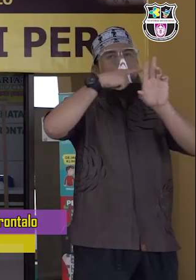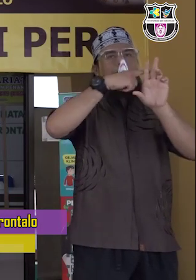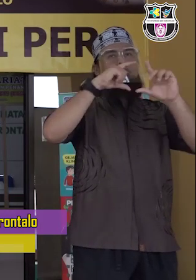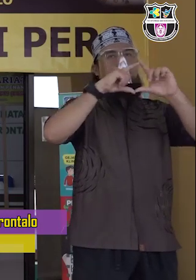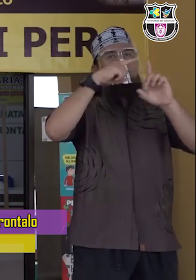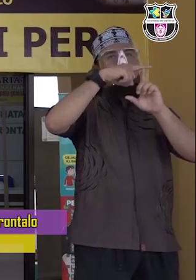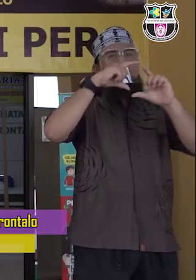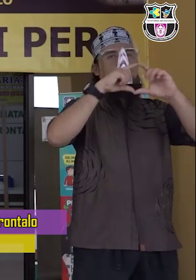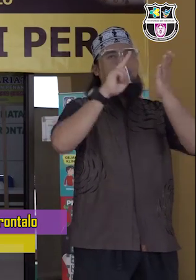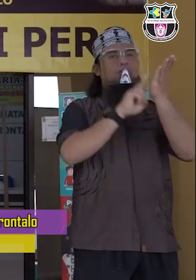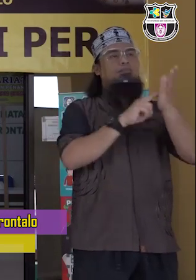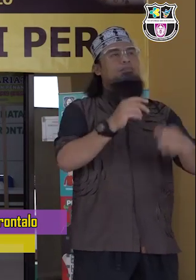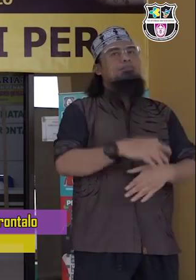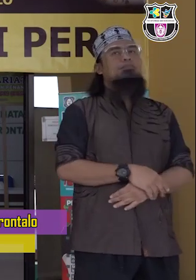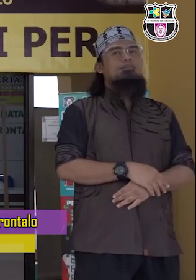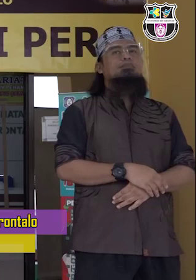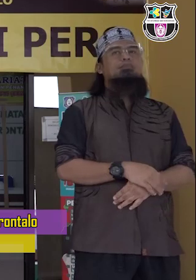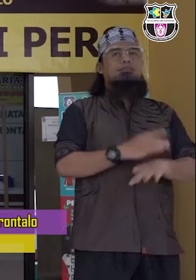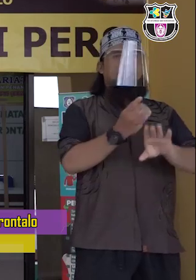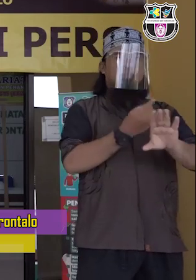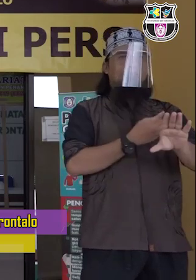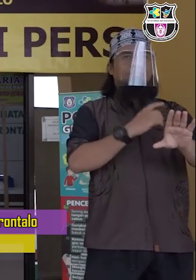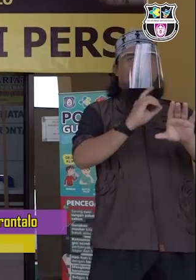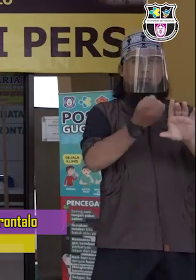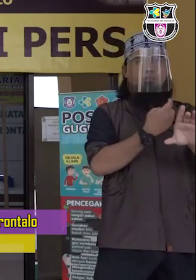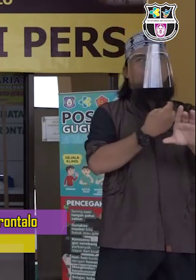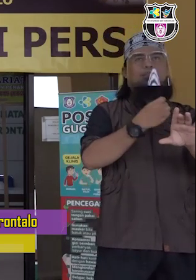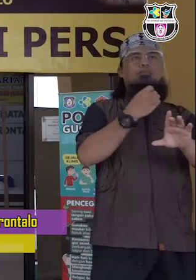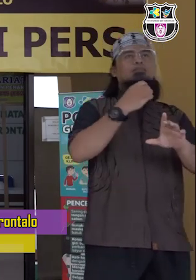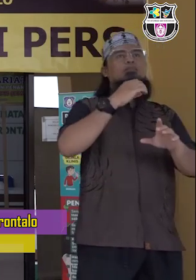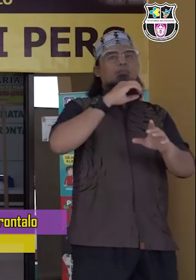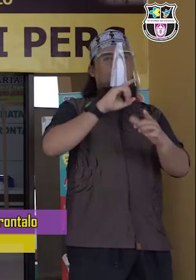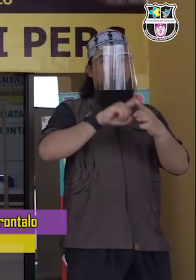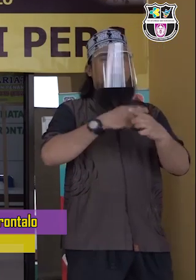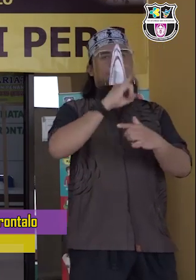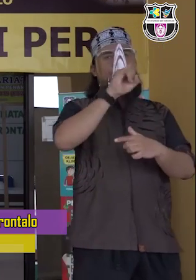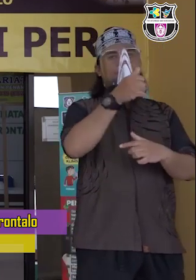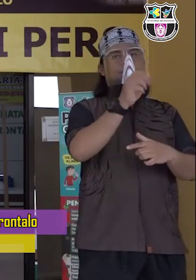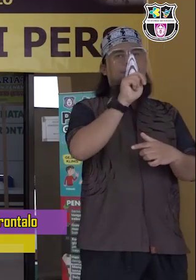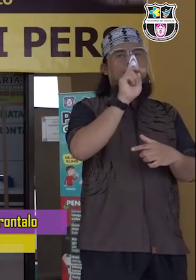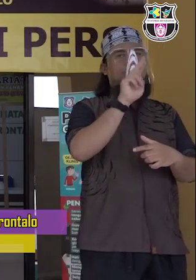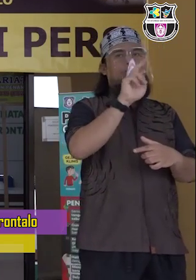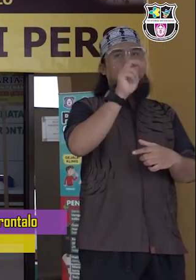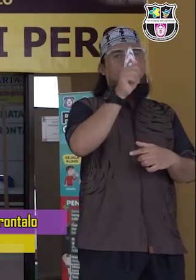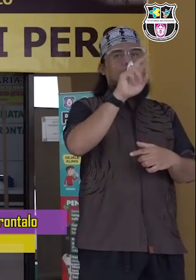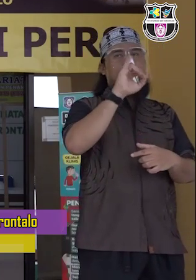sejak Januari sampai Juli sudah 28 ibu hamil melahirkan yang